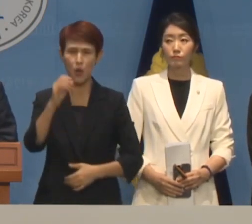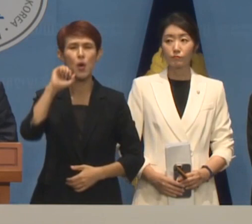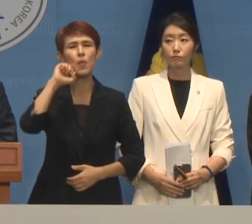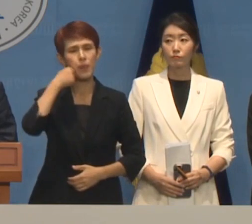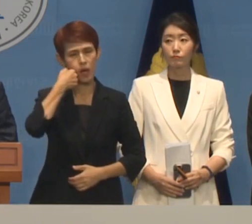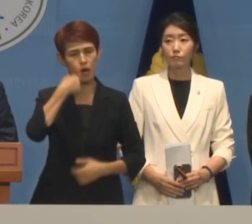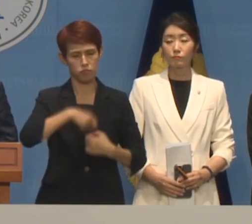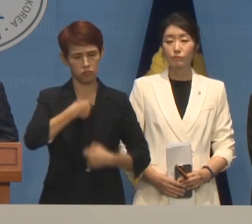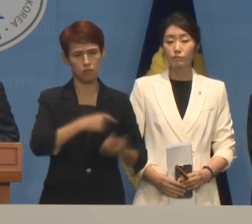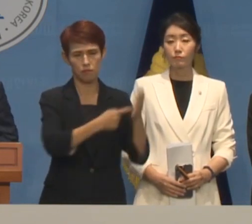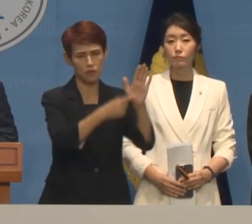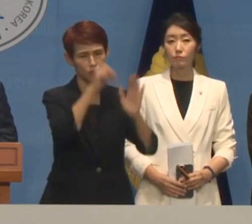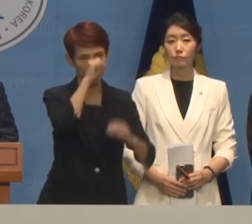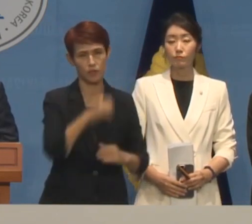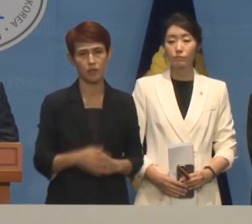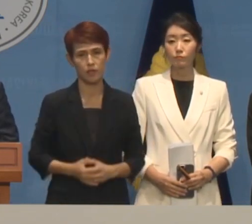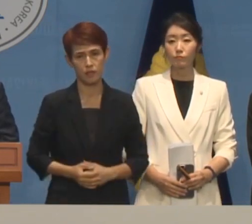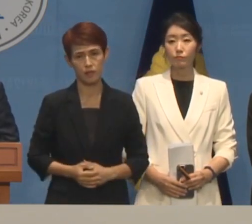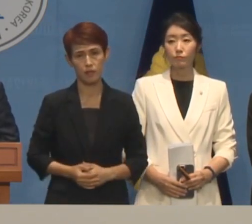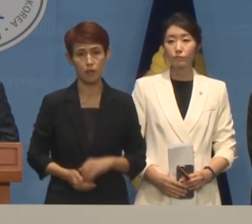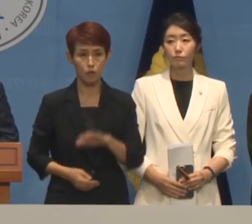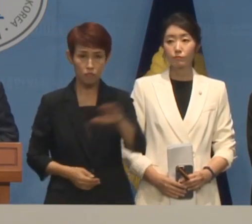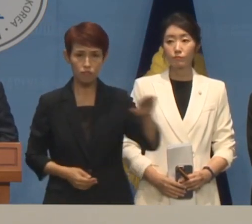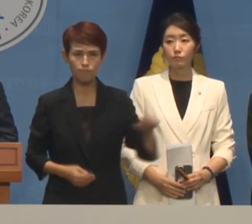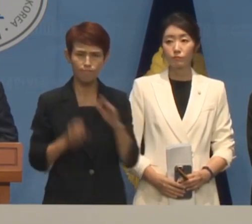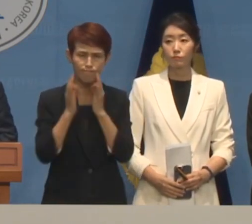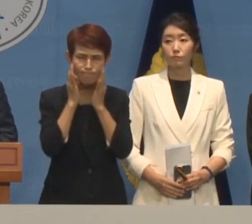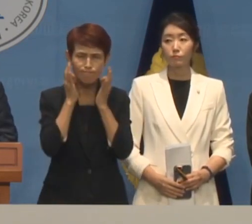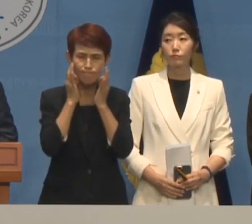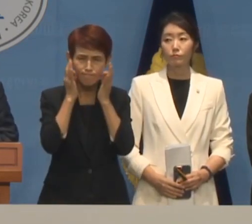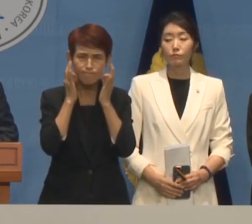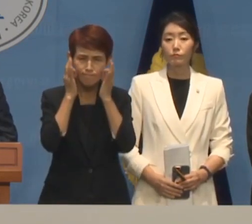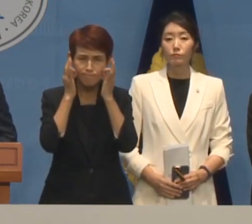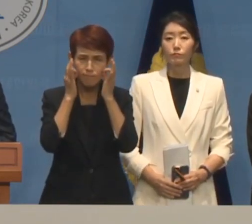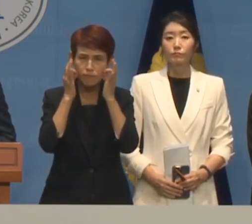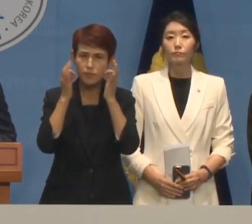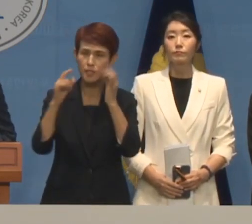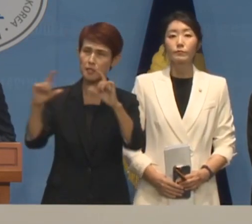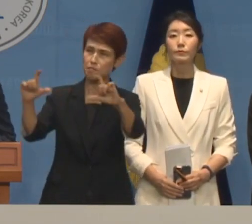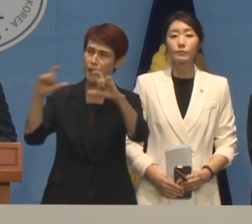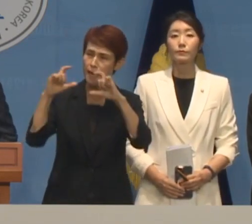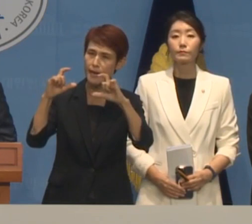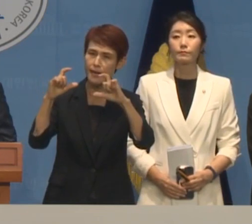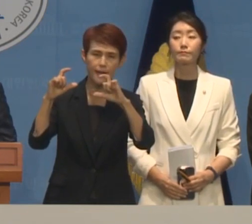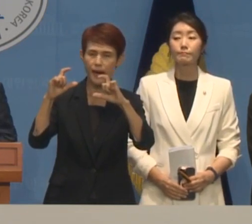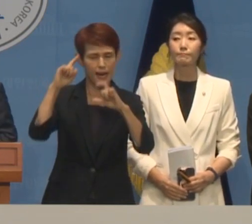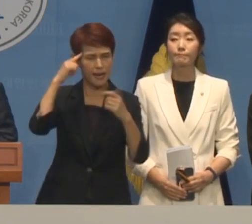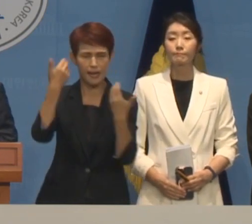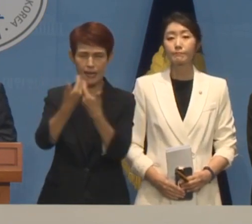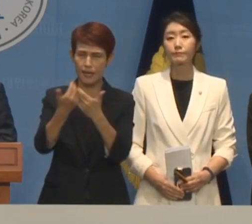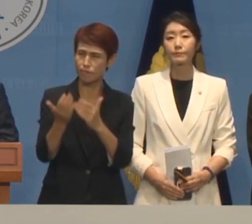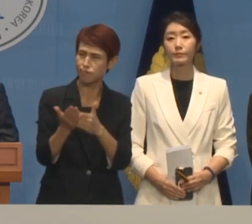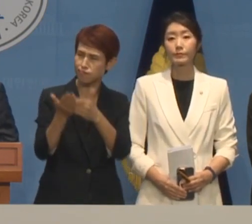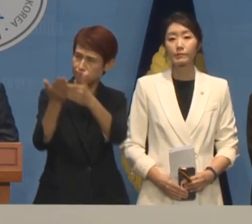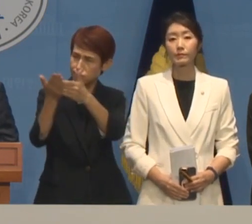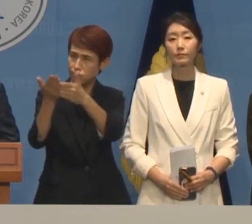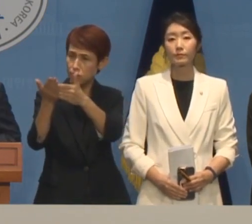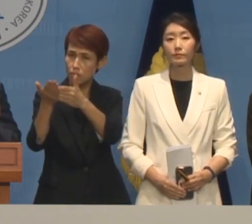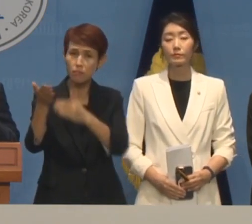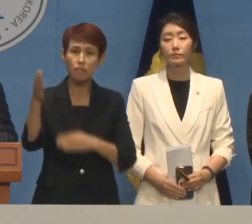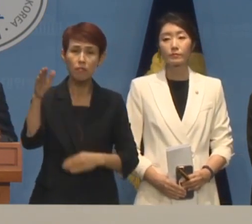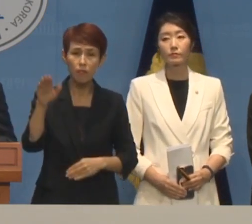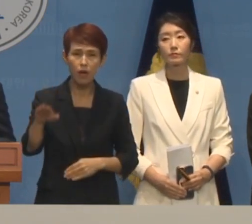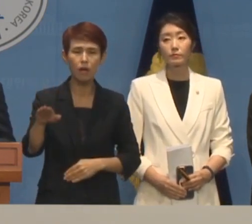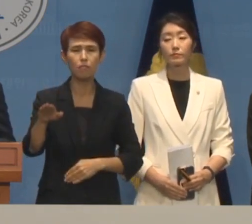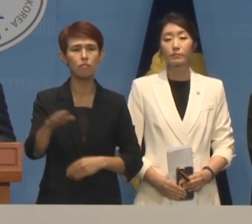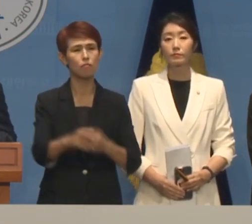됩니다. 우리가 최선을 다해서 이 부당한 국제중재 판정을 뒤집으려고 노력하겠지만 그건 못지않게